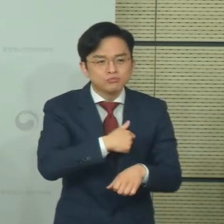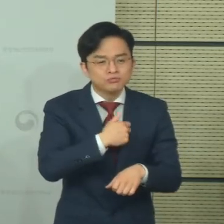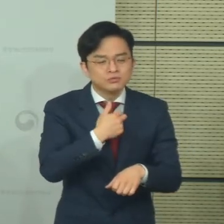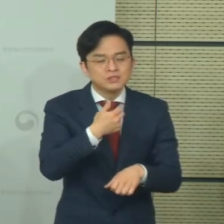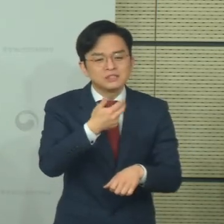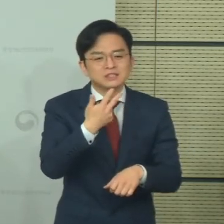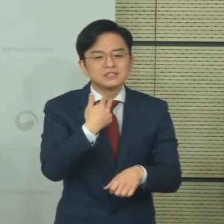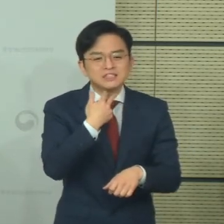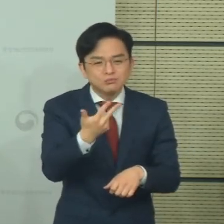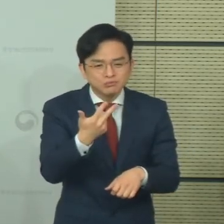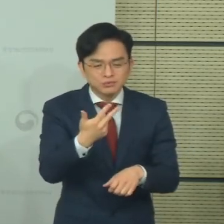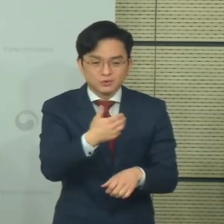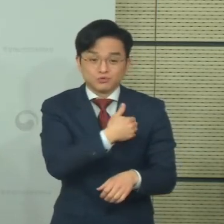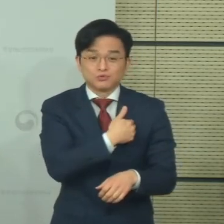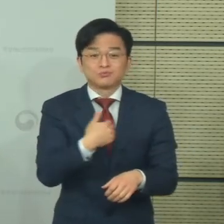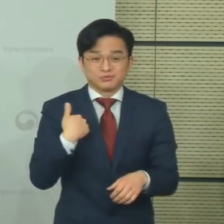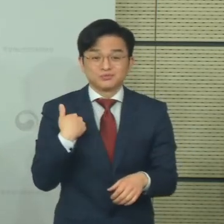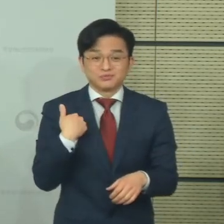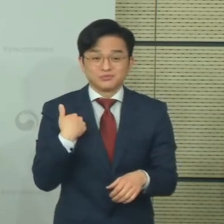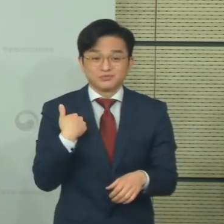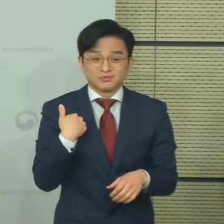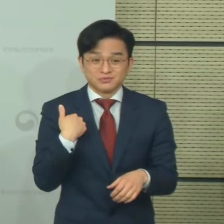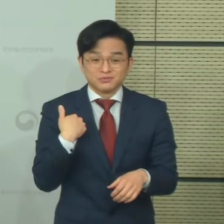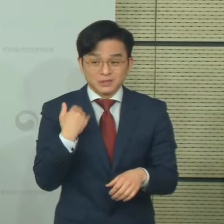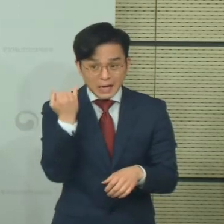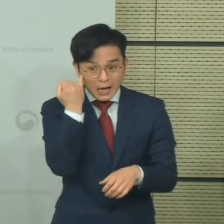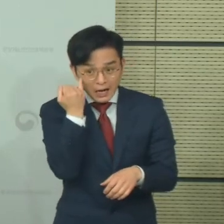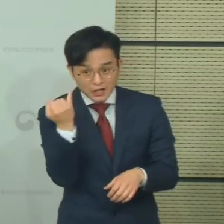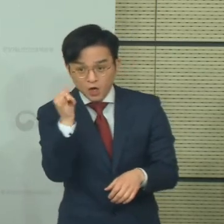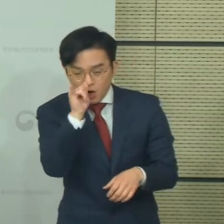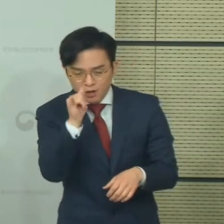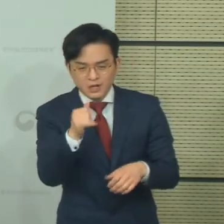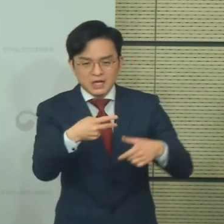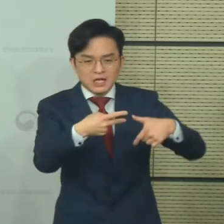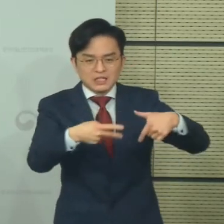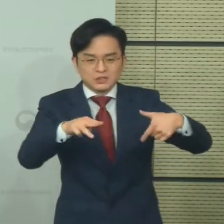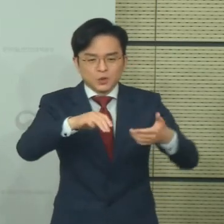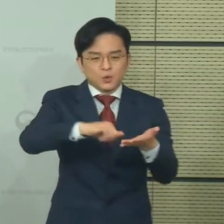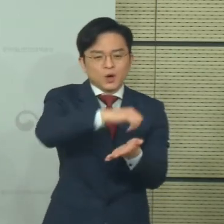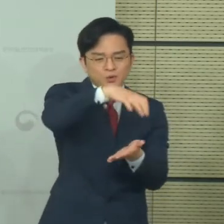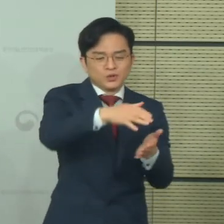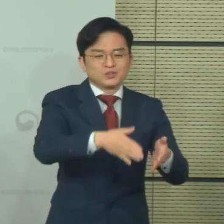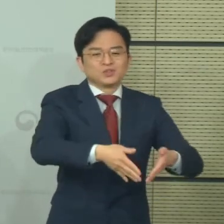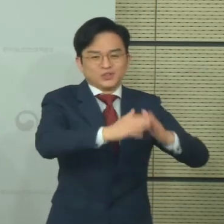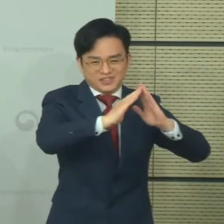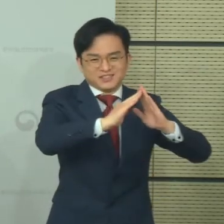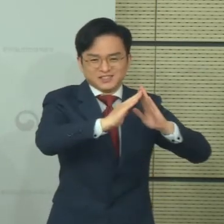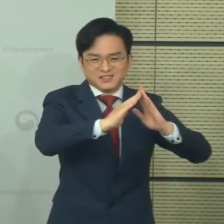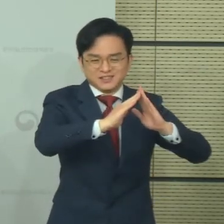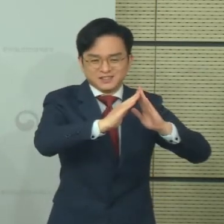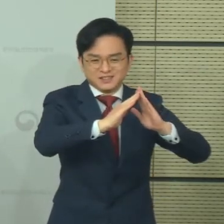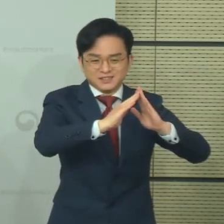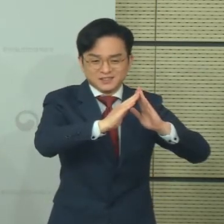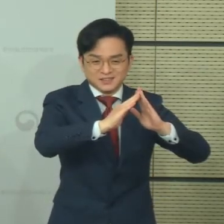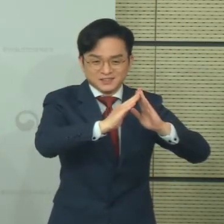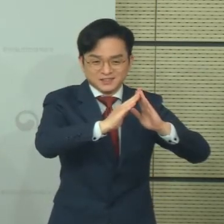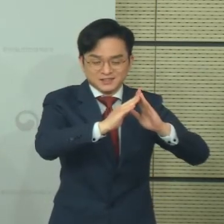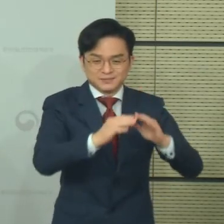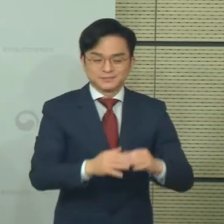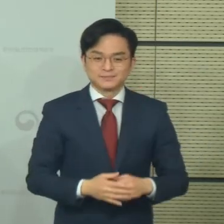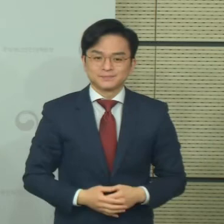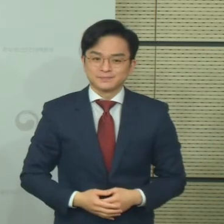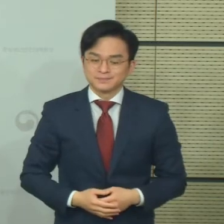검사량을 보이고 있어서 이게 지금 인천공항에 설치를 하게 된다고 설명을 드리겠습니다. 기회가 된다 그러면 그 공간